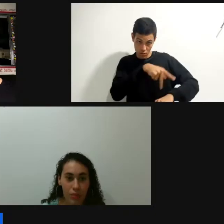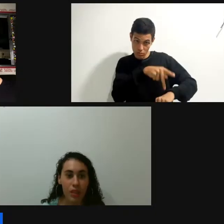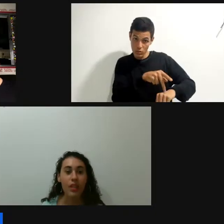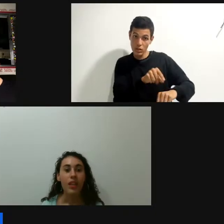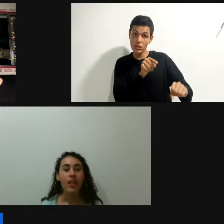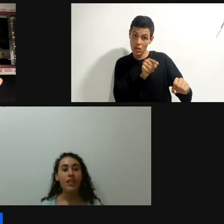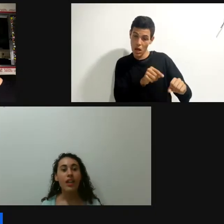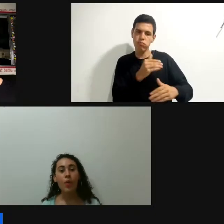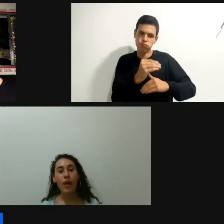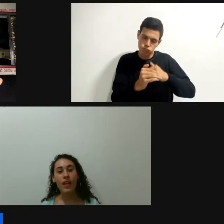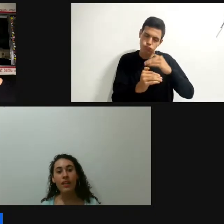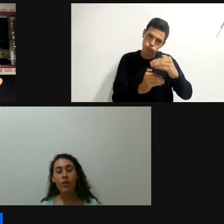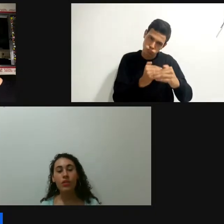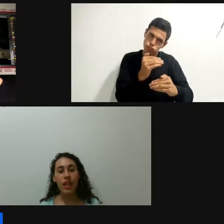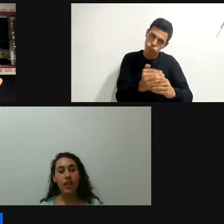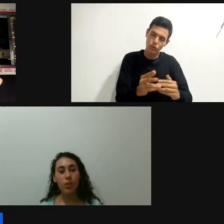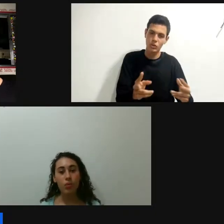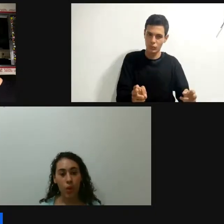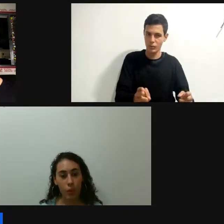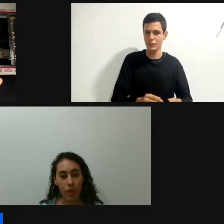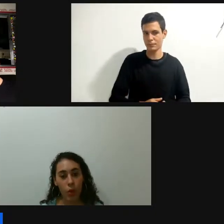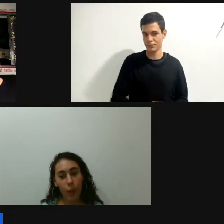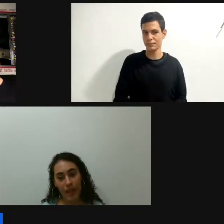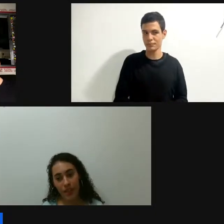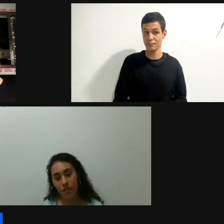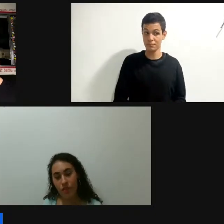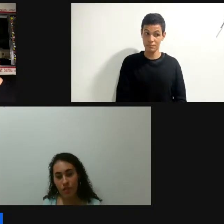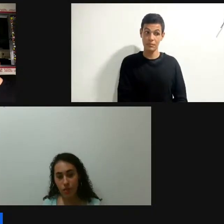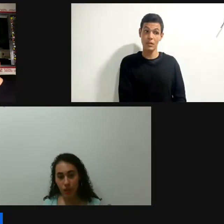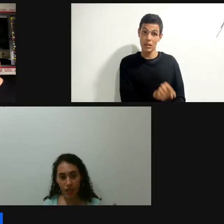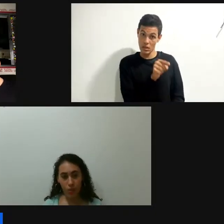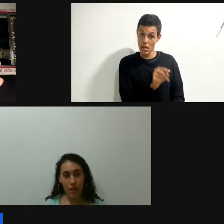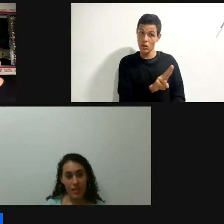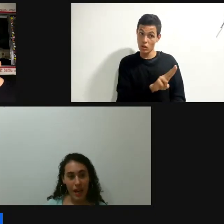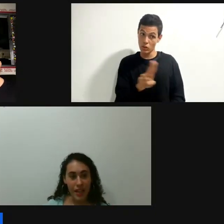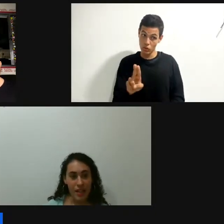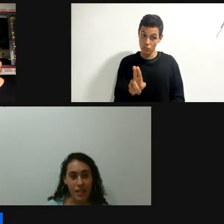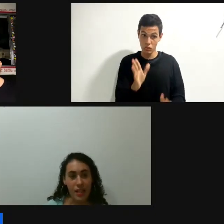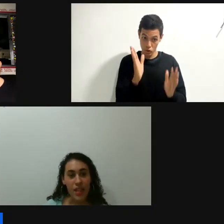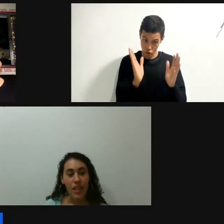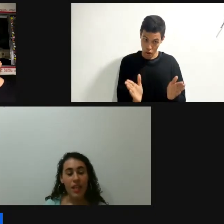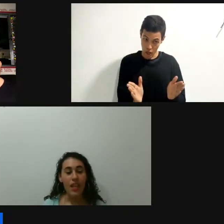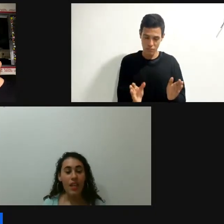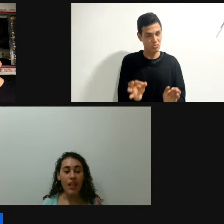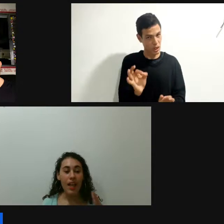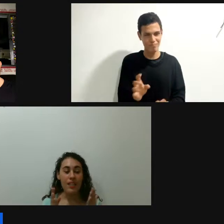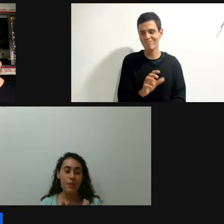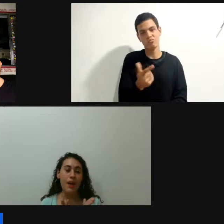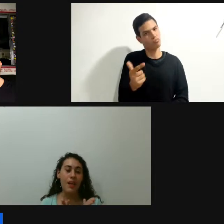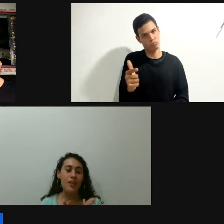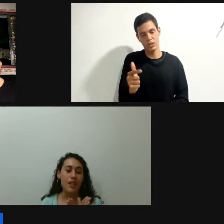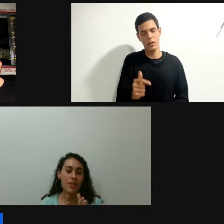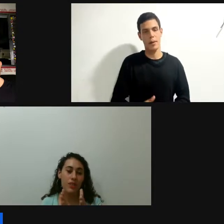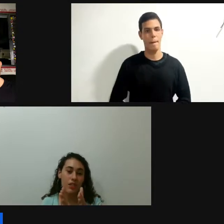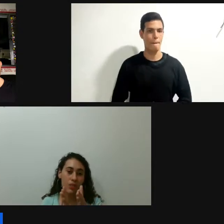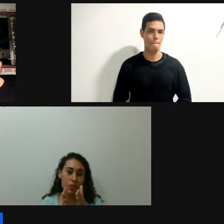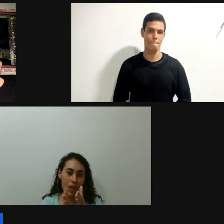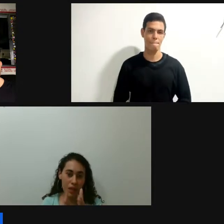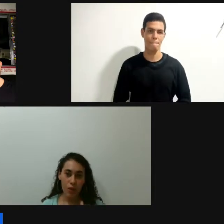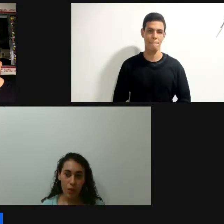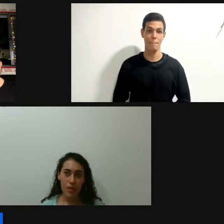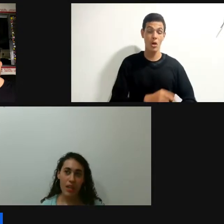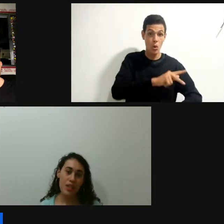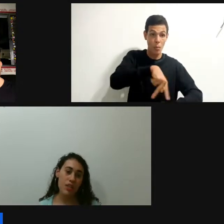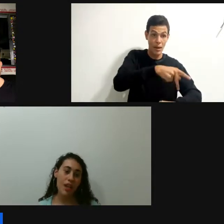construção. Então, ele não tem um nome. O país é dividido em duas áreas e esse país que é dividido